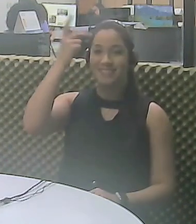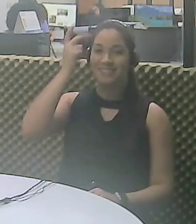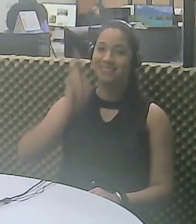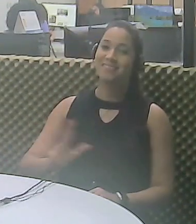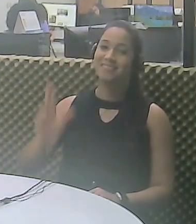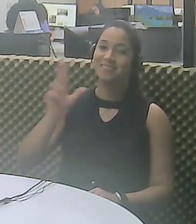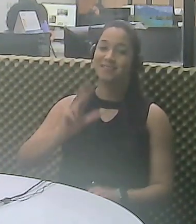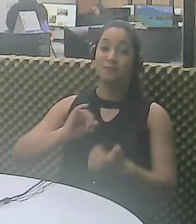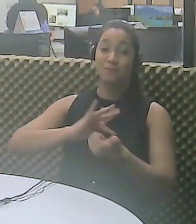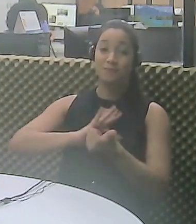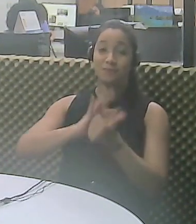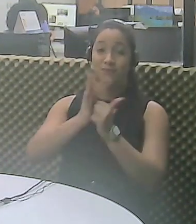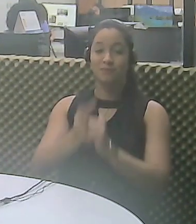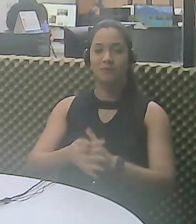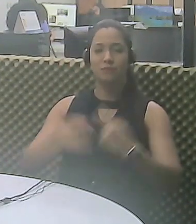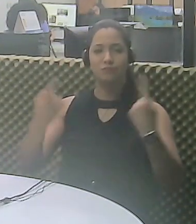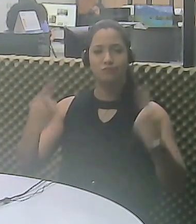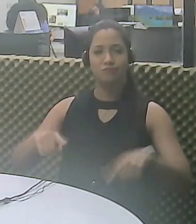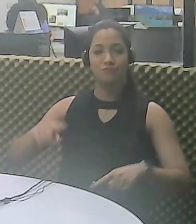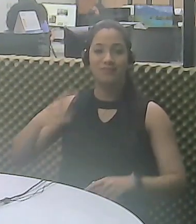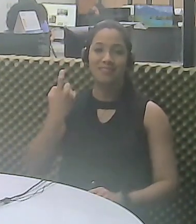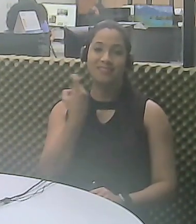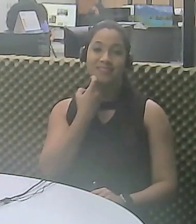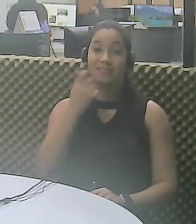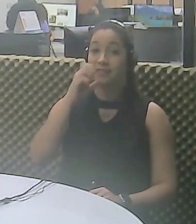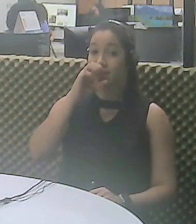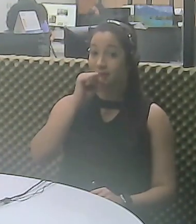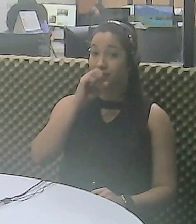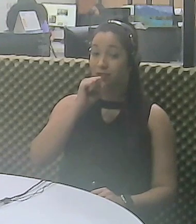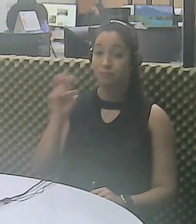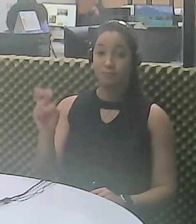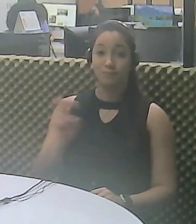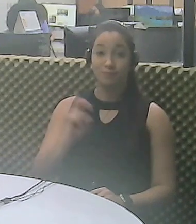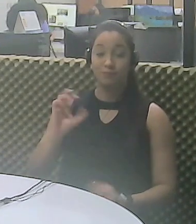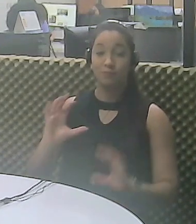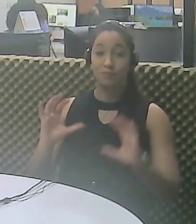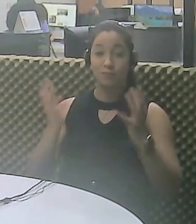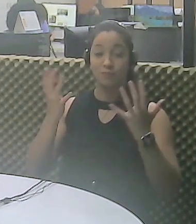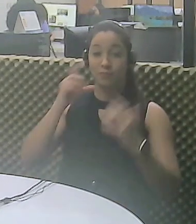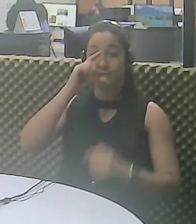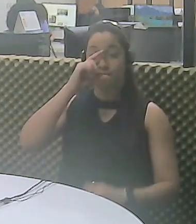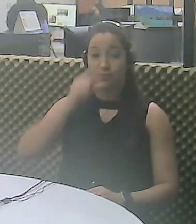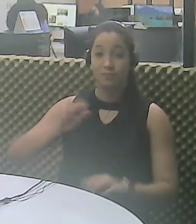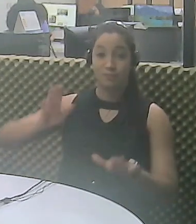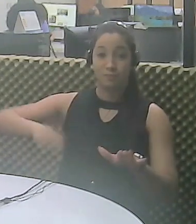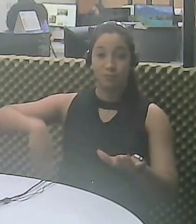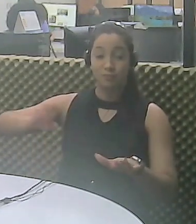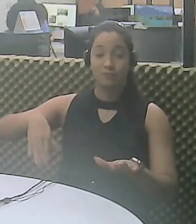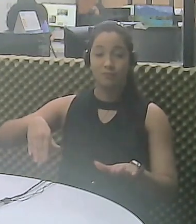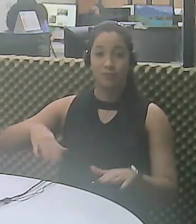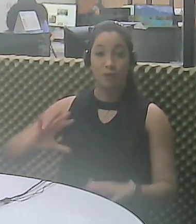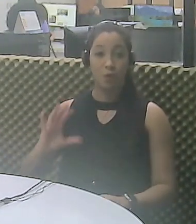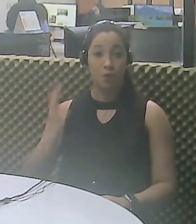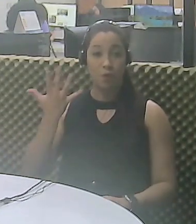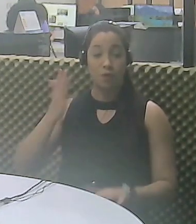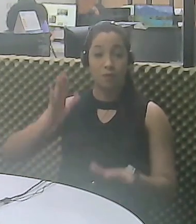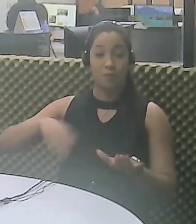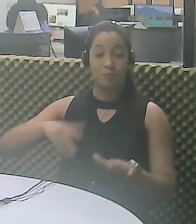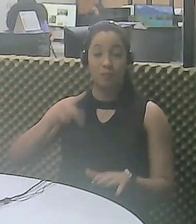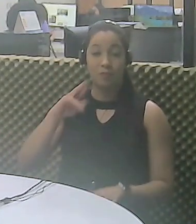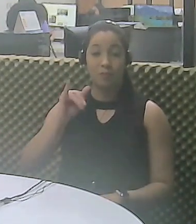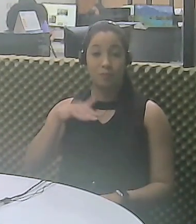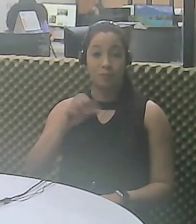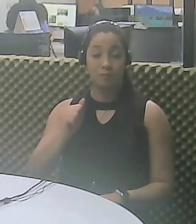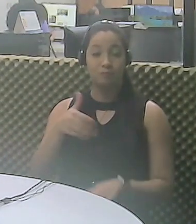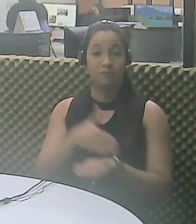Uberlândia, por meio da FUTEL, disputa nesta sexta e sábado o 5º Regional Triângulo de Natação, competição que acontece no Praia Clube, com